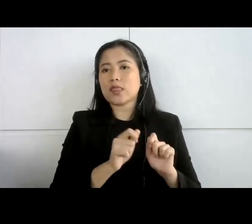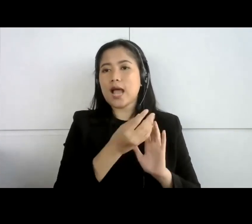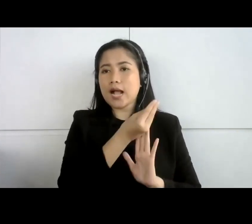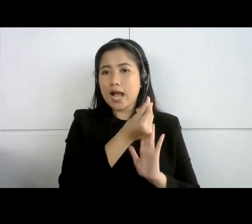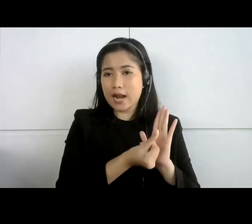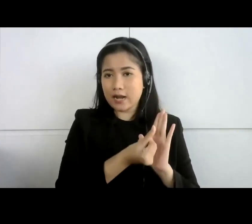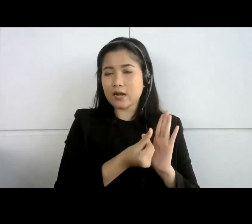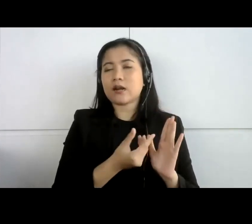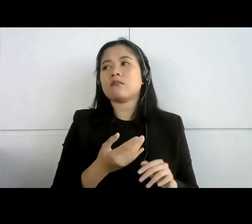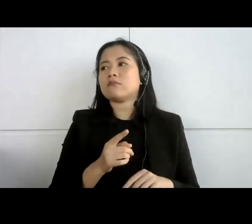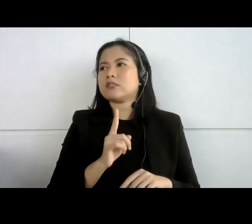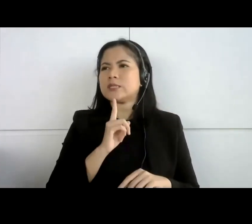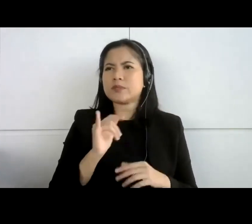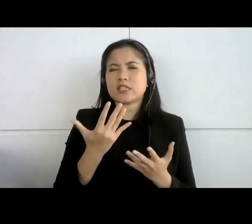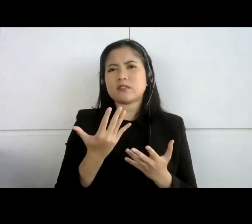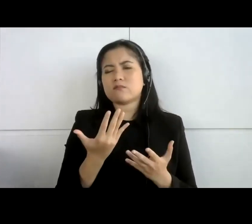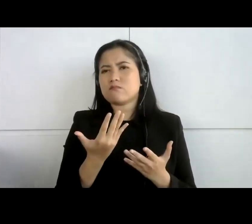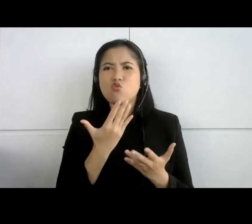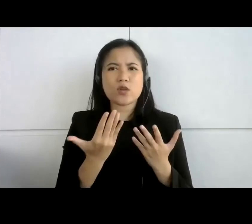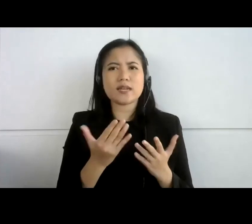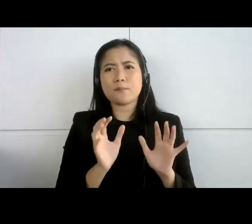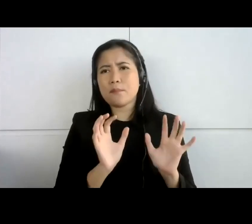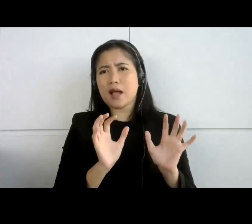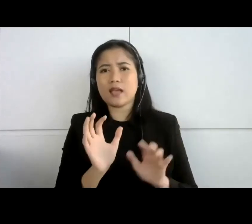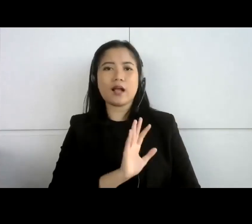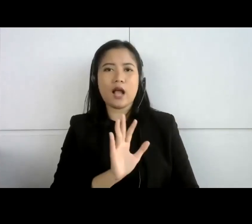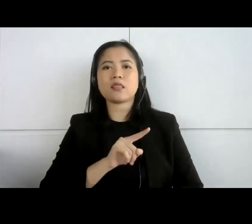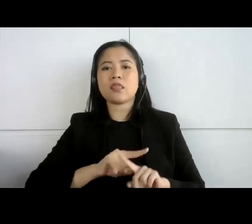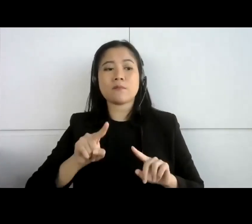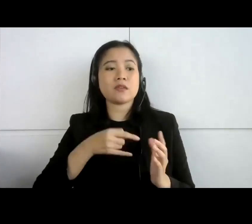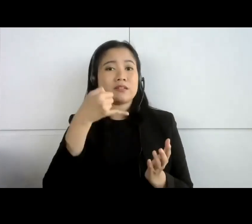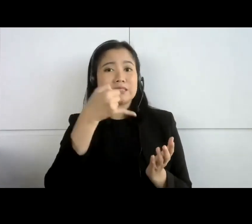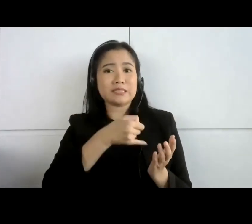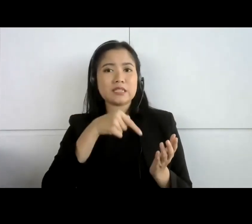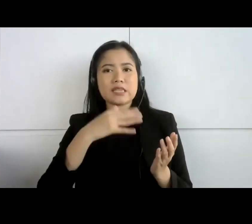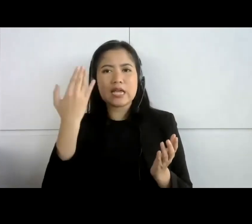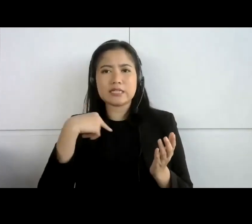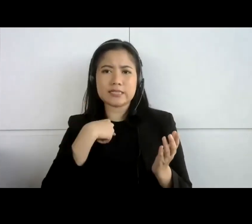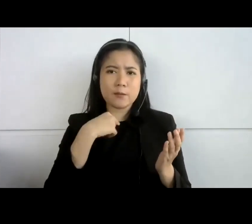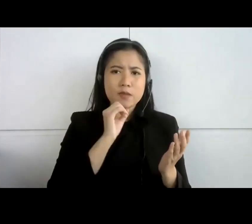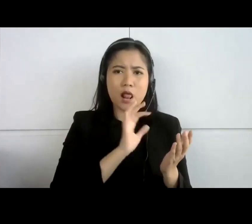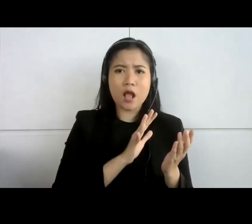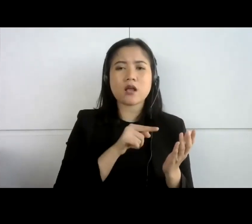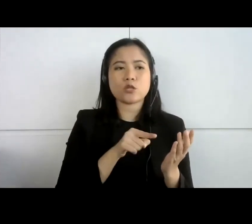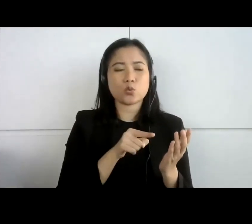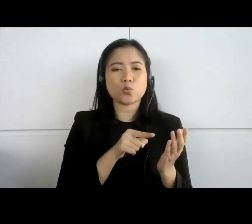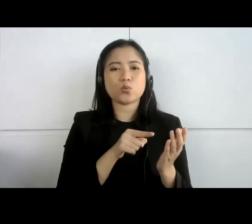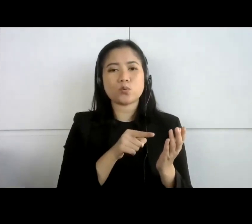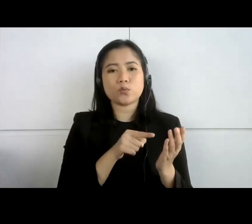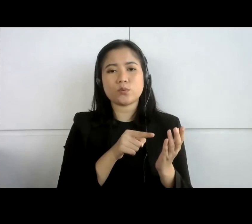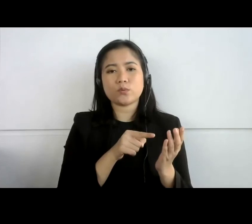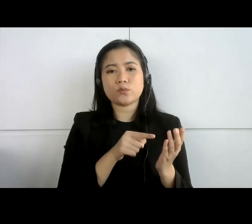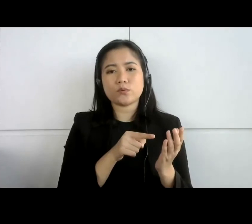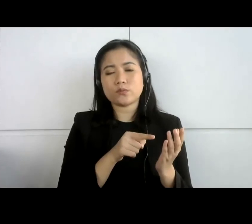itu tidak seberapa, yang di dalamnya apa yang saya sebut tadi, ada ATK,